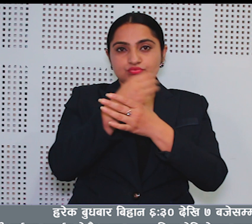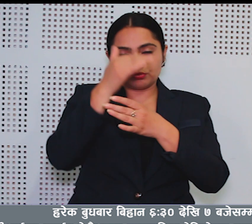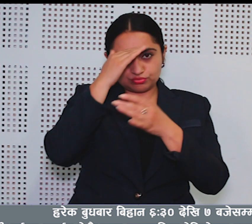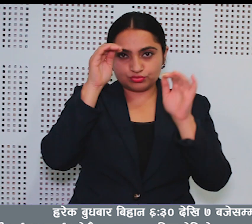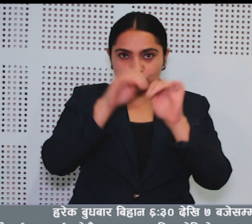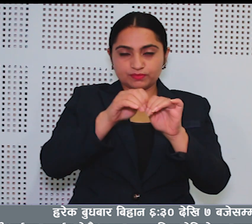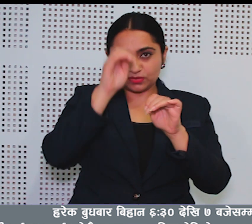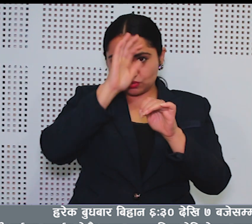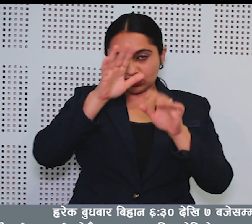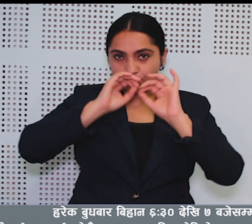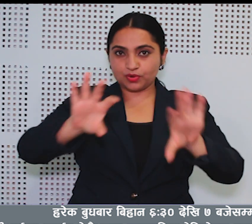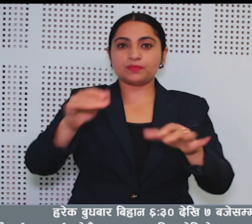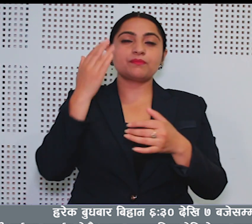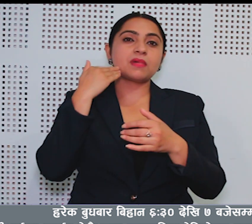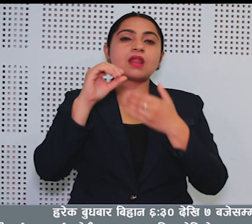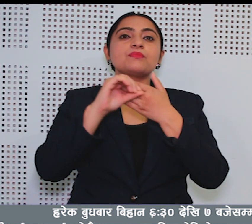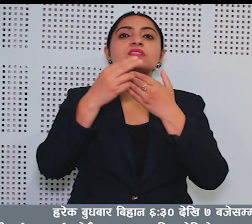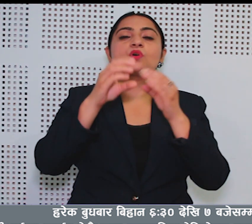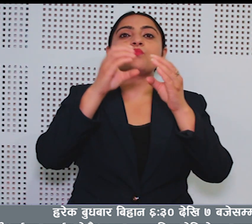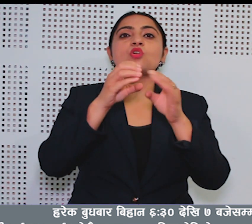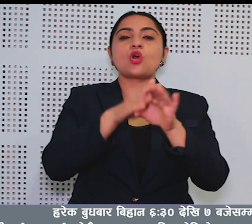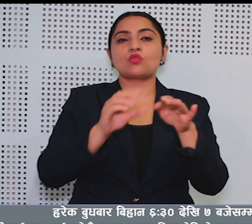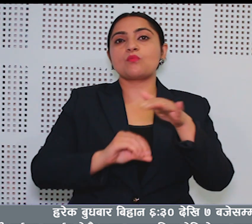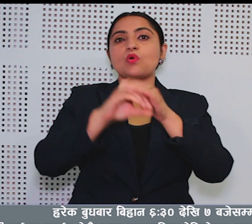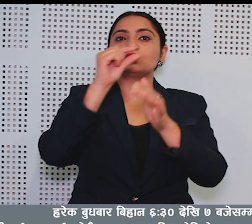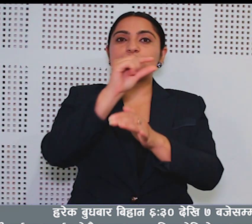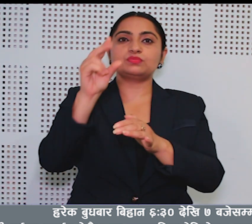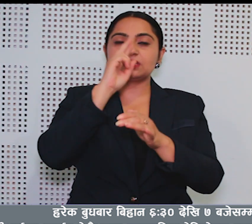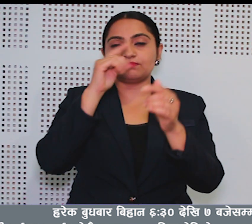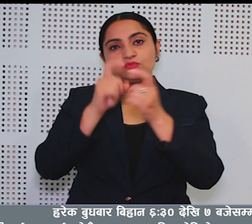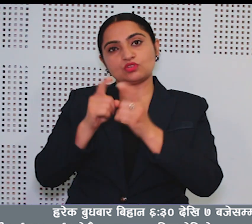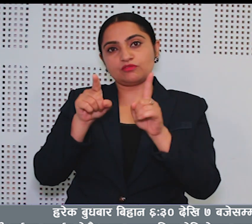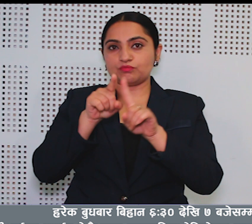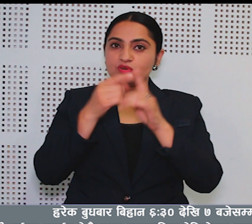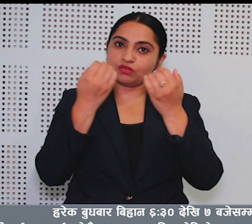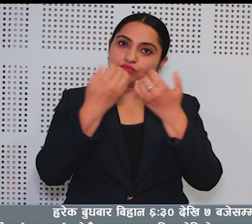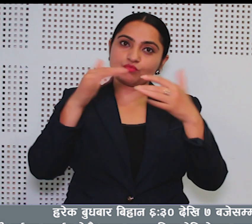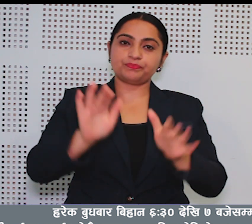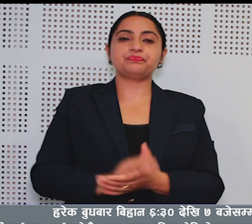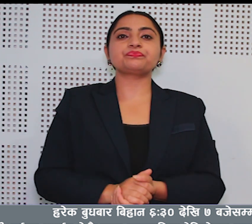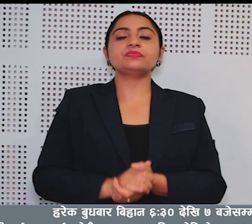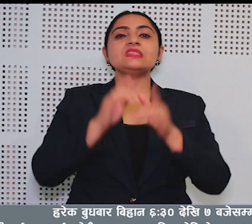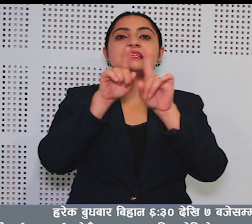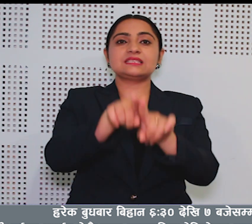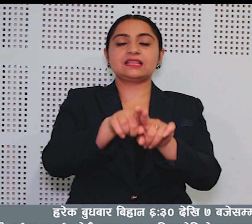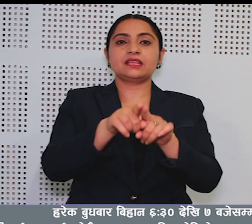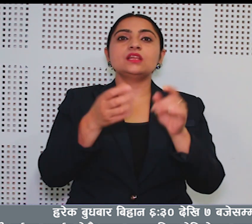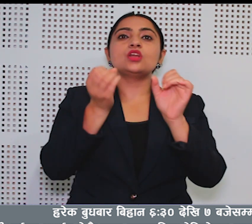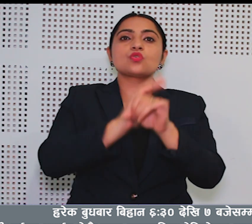प्रवाहीकरणमा महिला र सीमान्तकृत वर्गहरूको पहुँचका बारेमा छलफल गरिसकेका छौं। साथै कोरोना र कोरोना